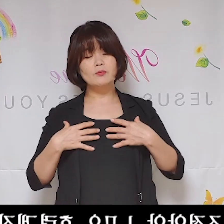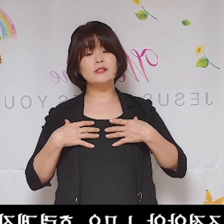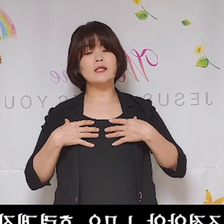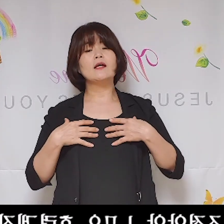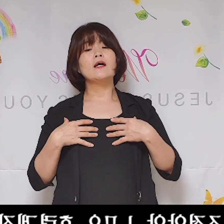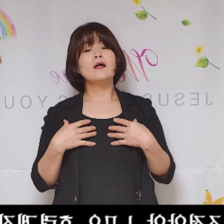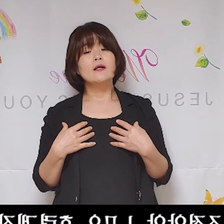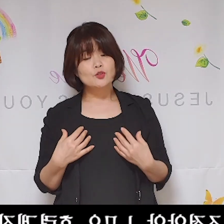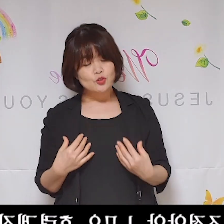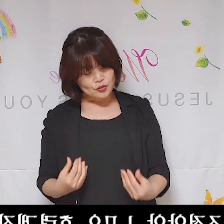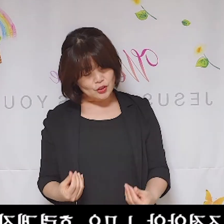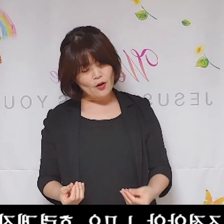없이